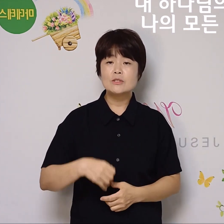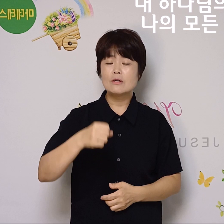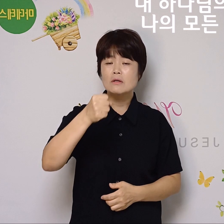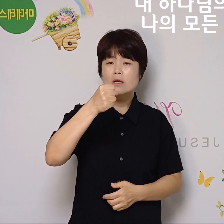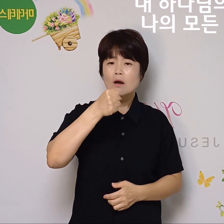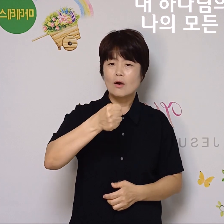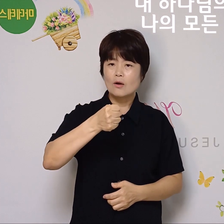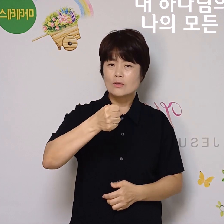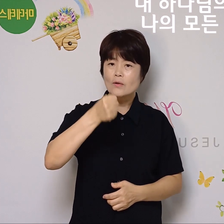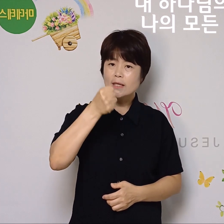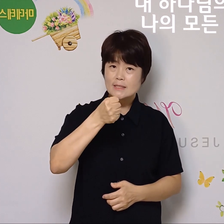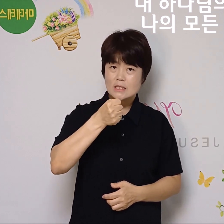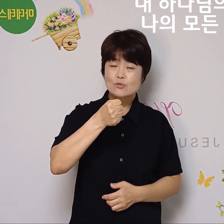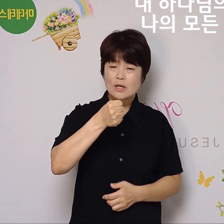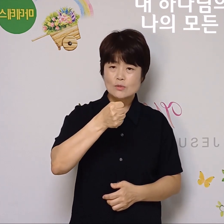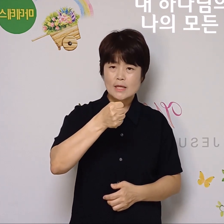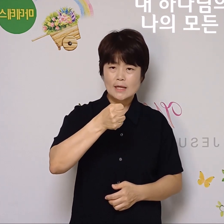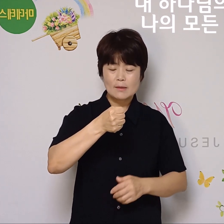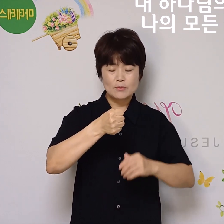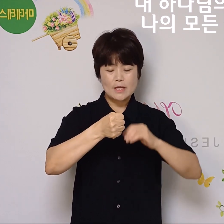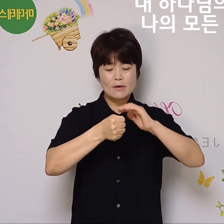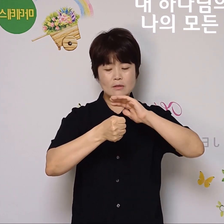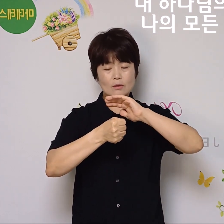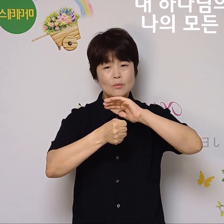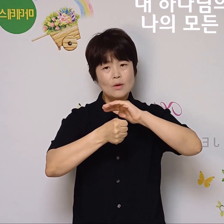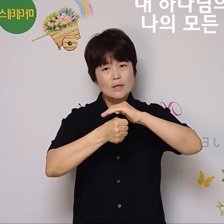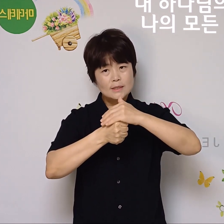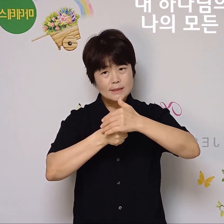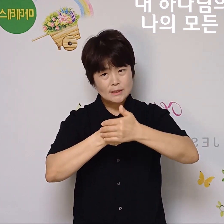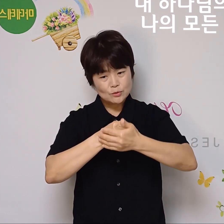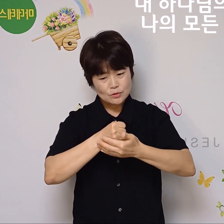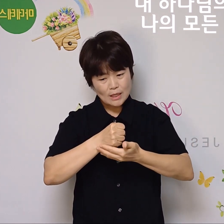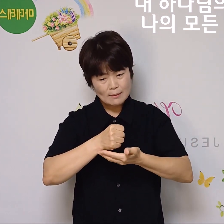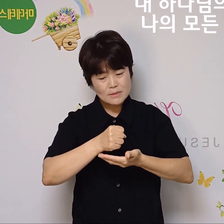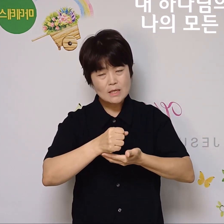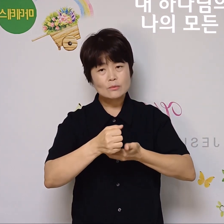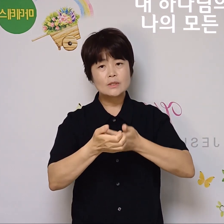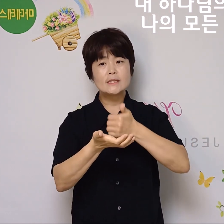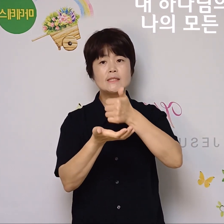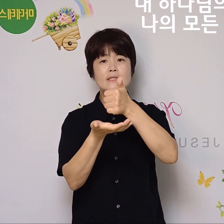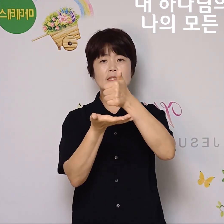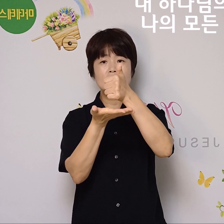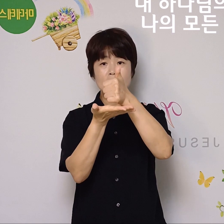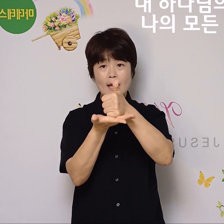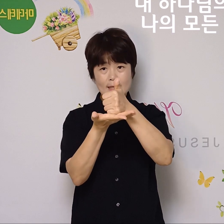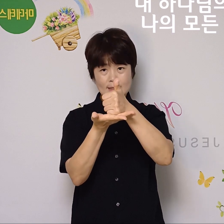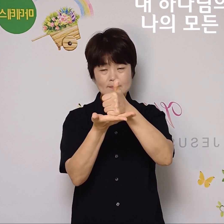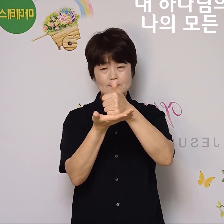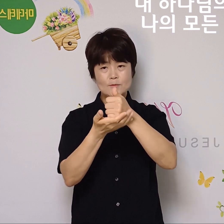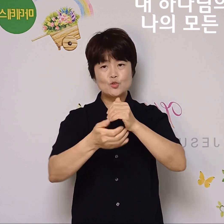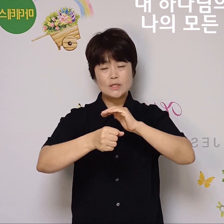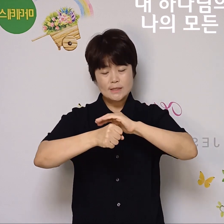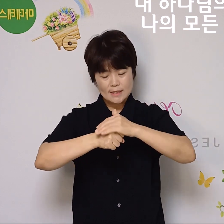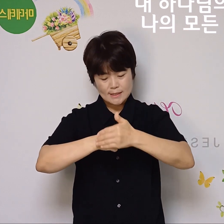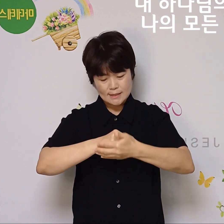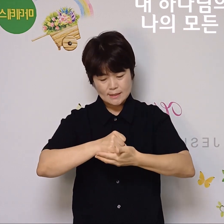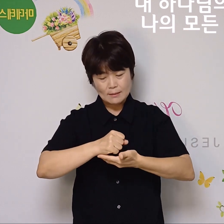하나님은요 여기가 지구라고 생각해 보세요. 그리고 그 지구를 감싸고 계시는 하나님 주인 대신에